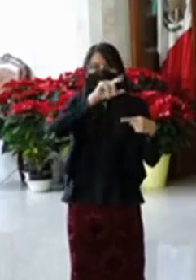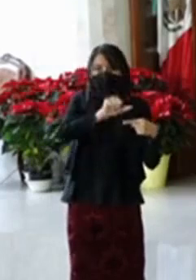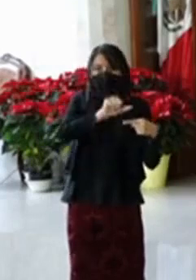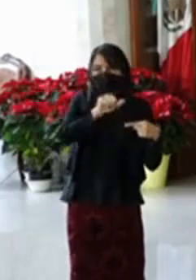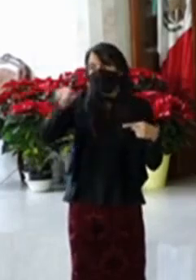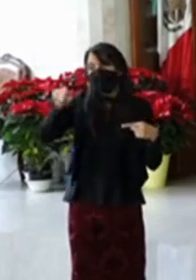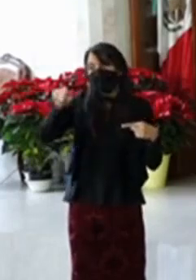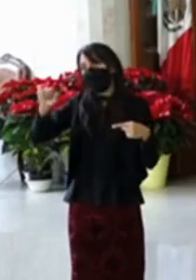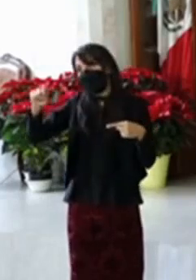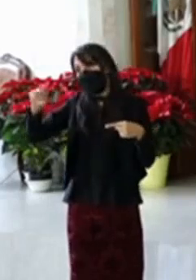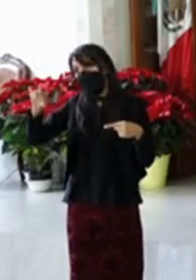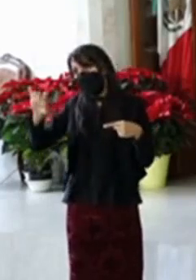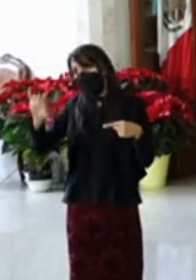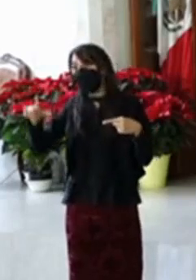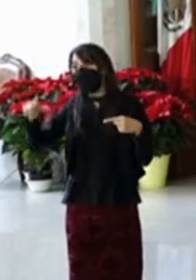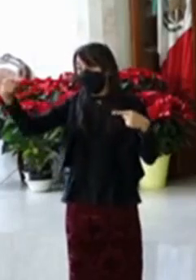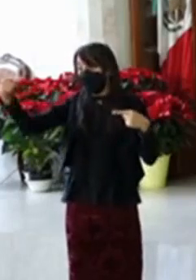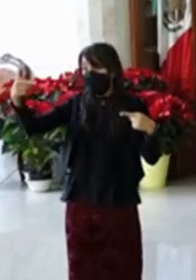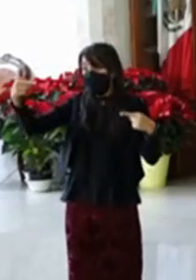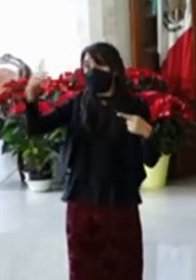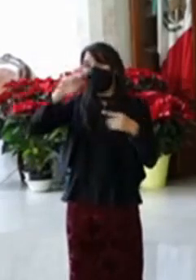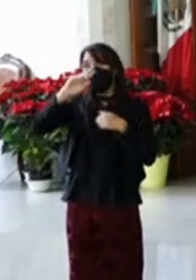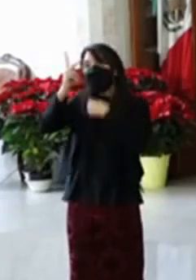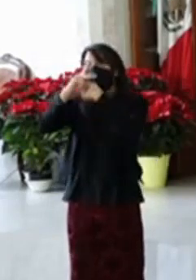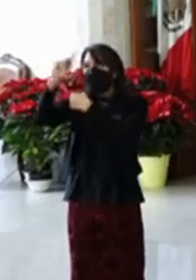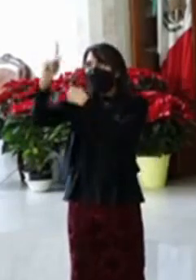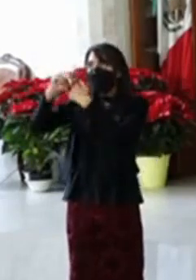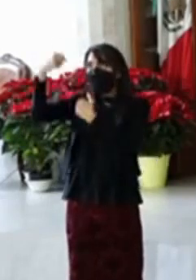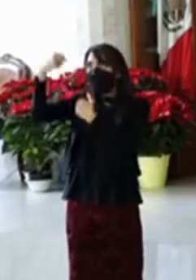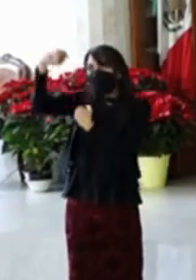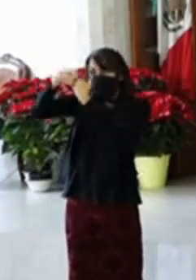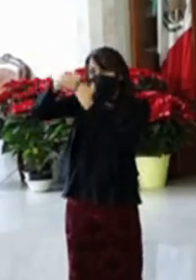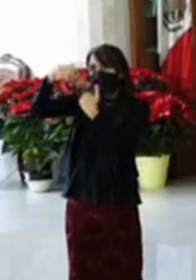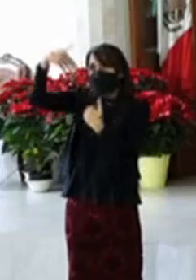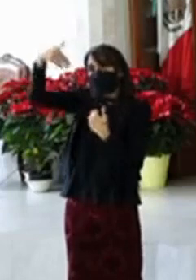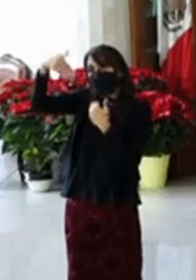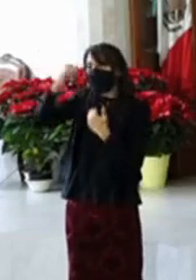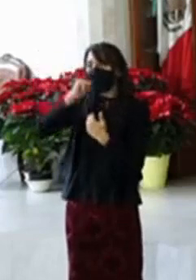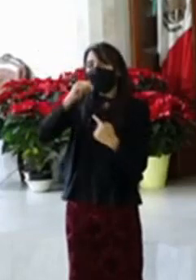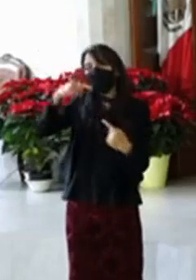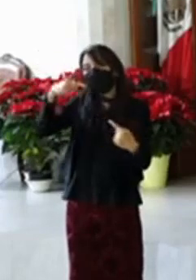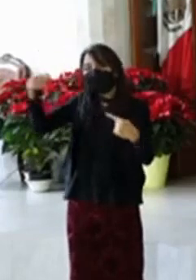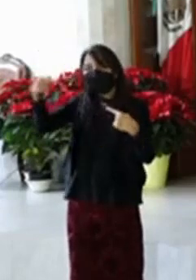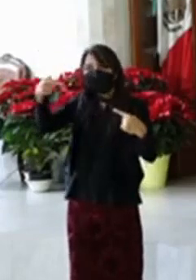del norte, el reino del sur. Hubo